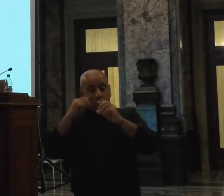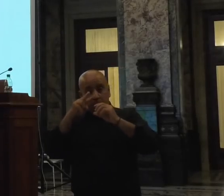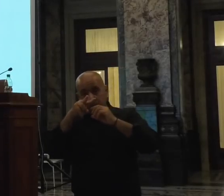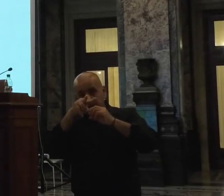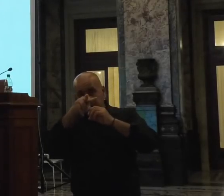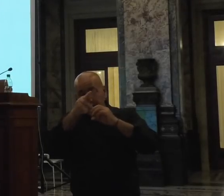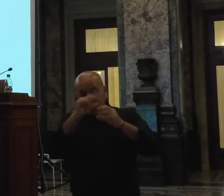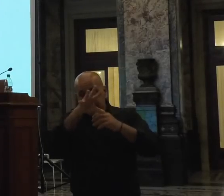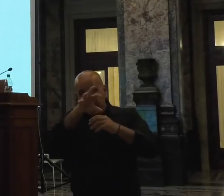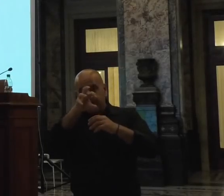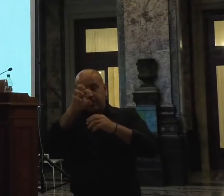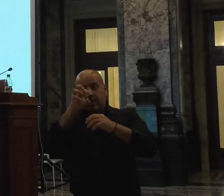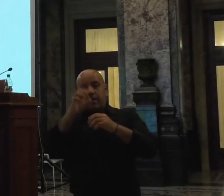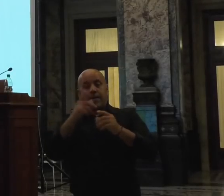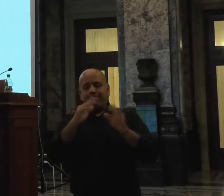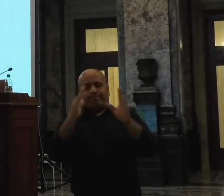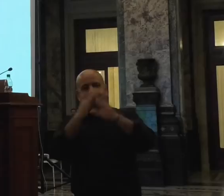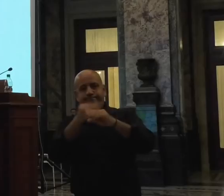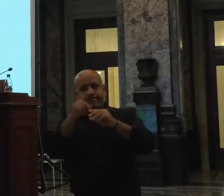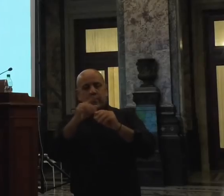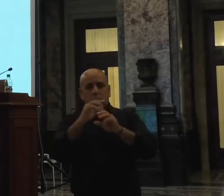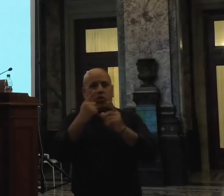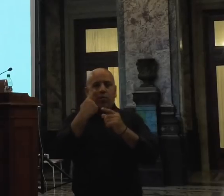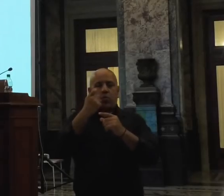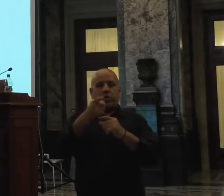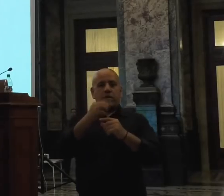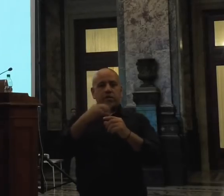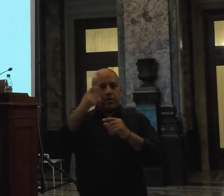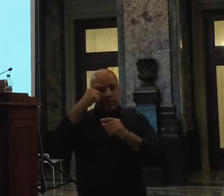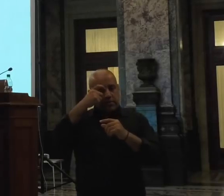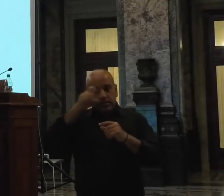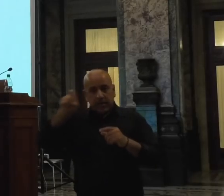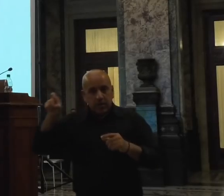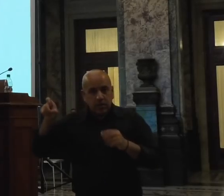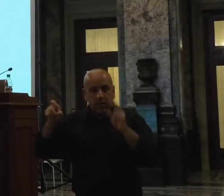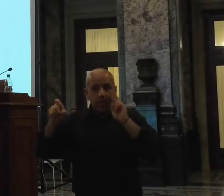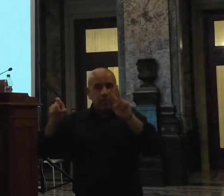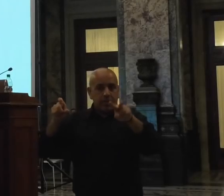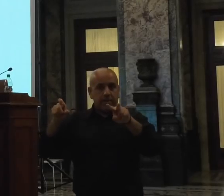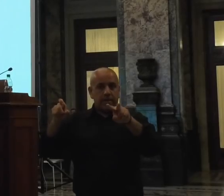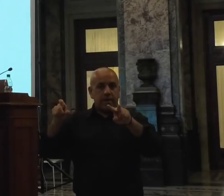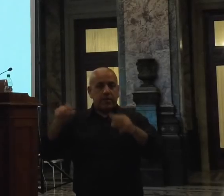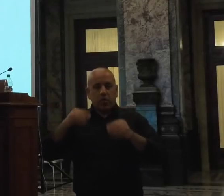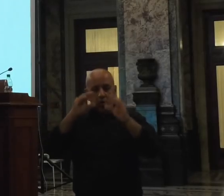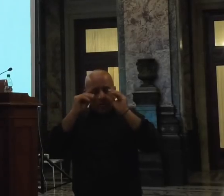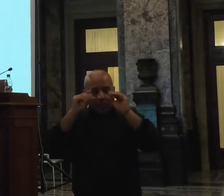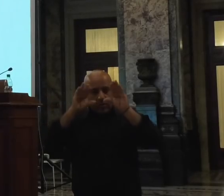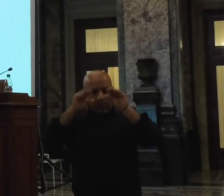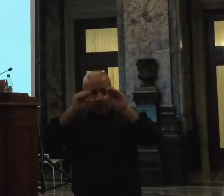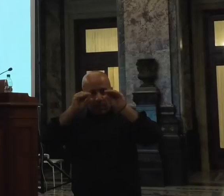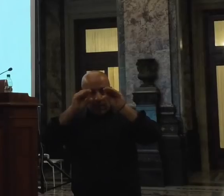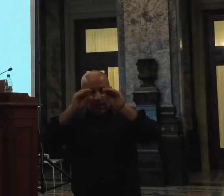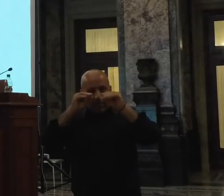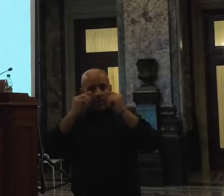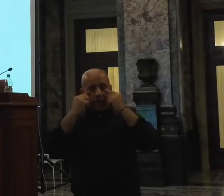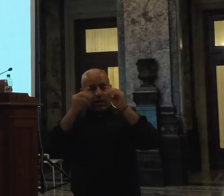alta, están impidiendo que vemos la figura. Si se quitan los lentes es clarísimo. O si titilan, o si en